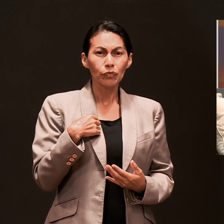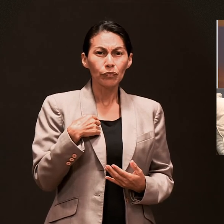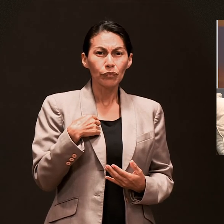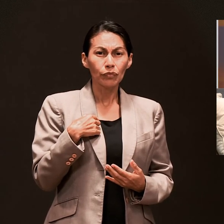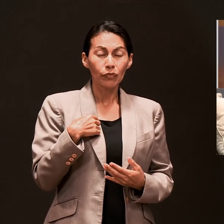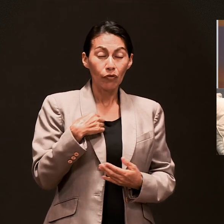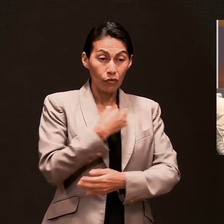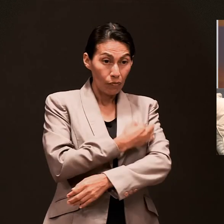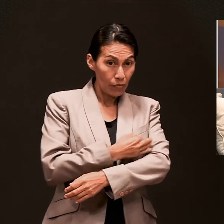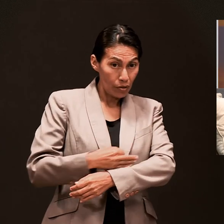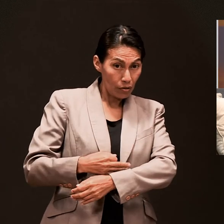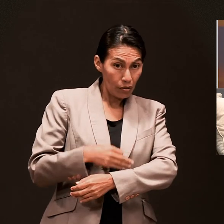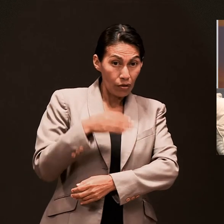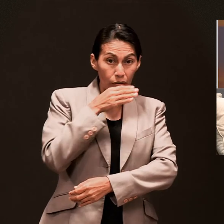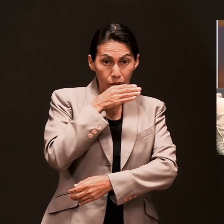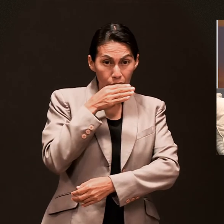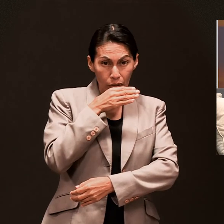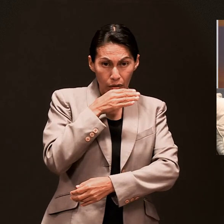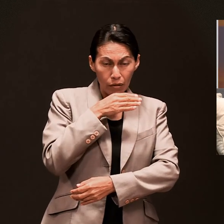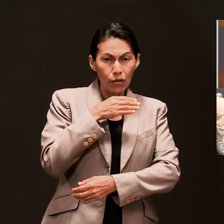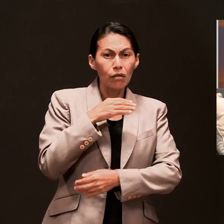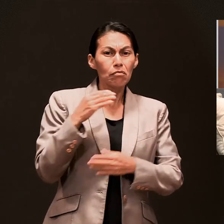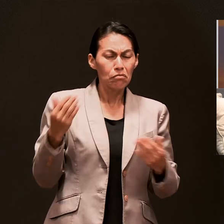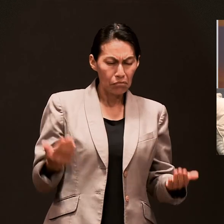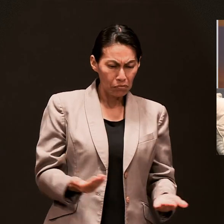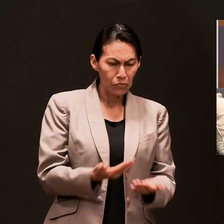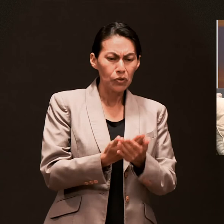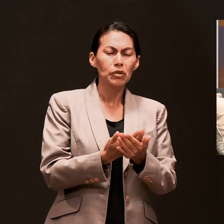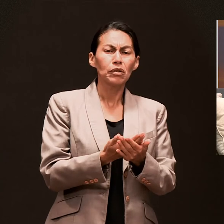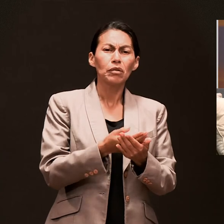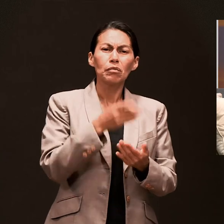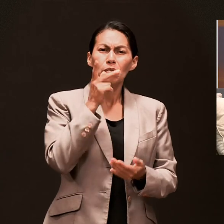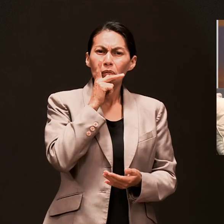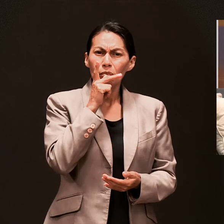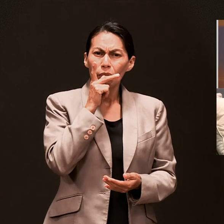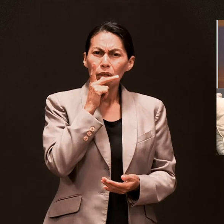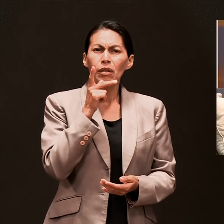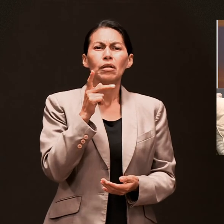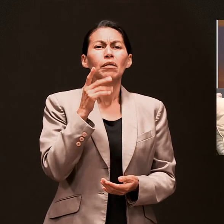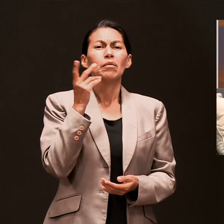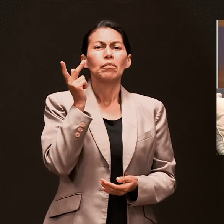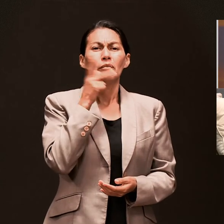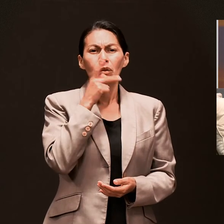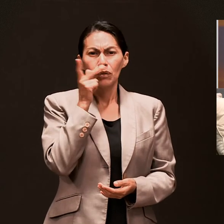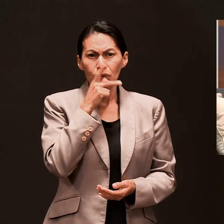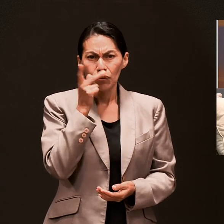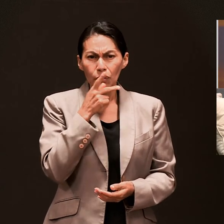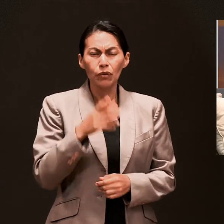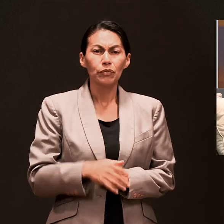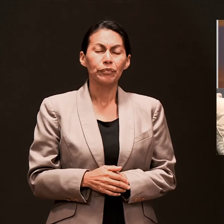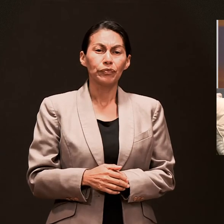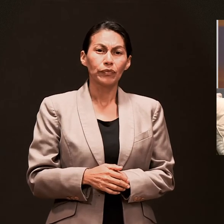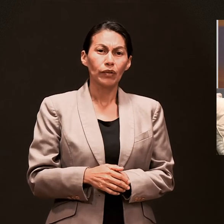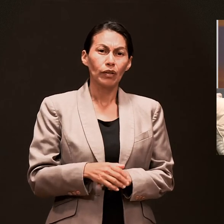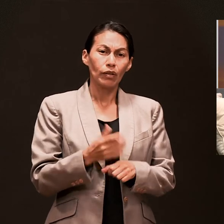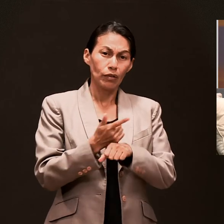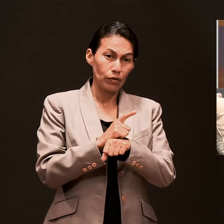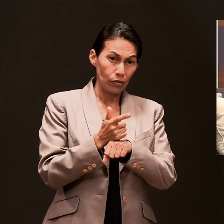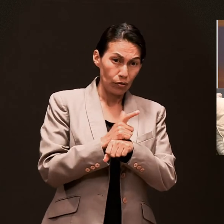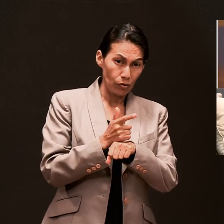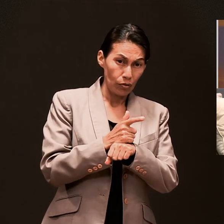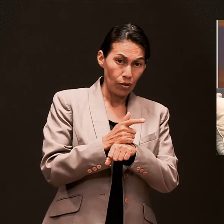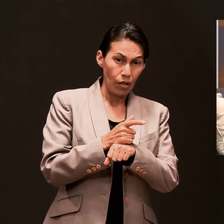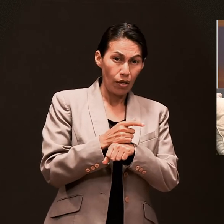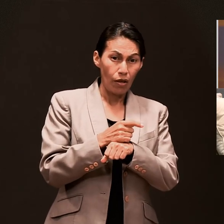nací en un hogar cristiano mi papá fue pastor y también obtuvo su